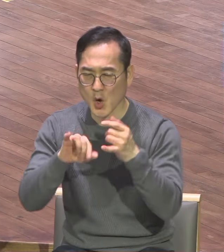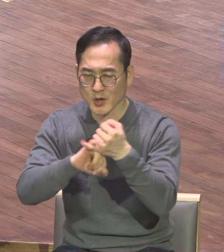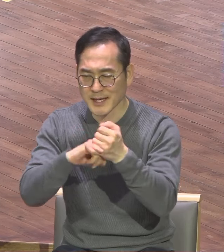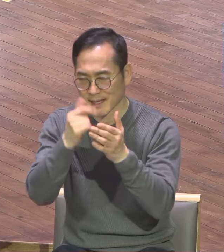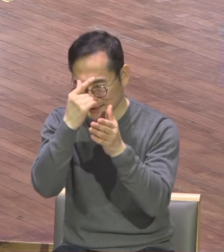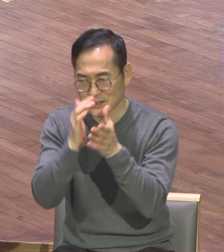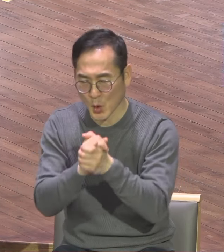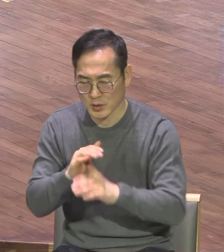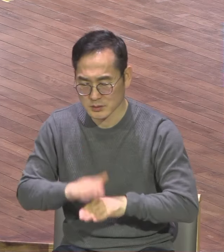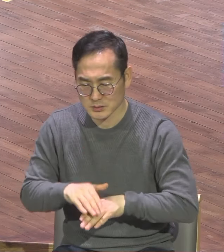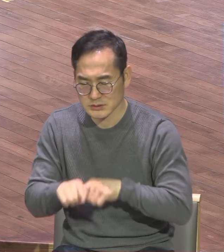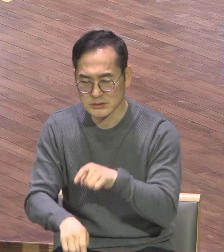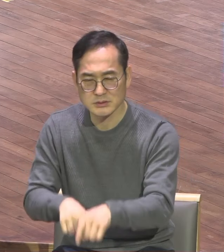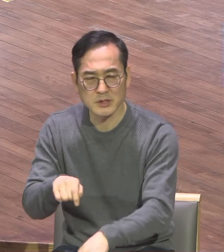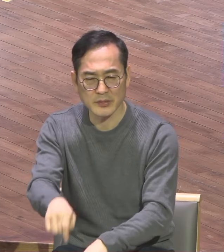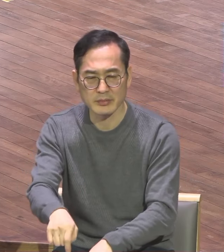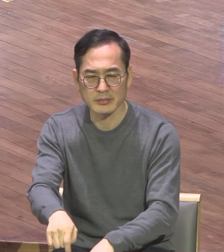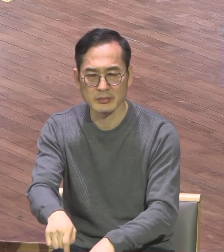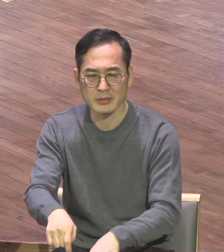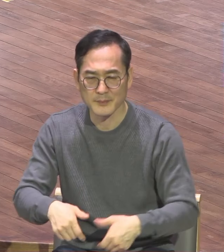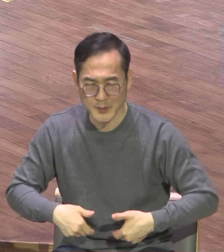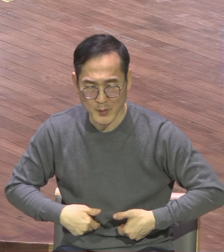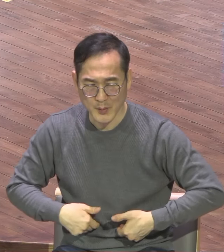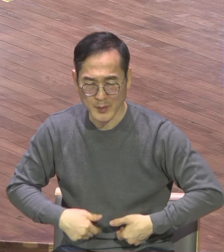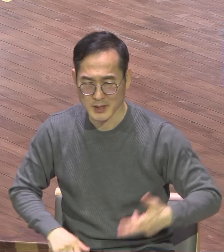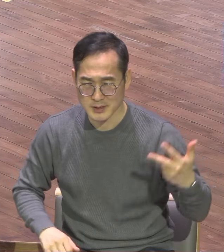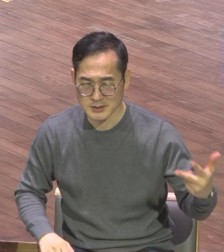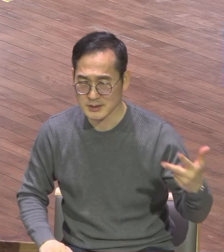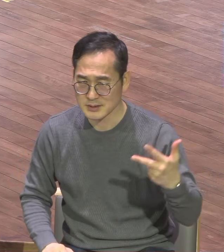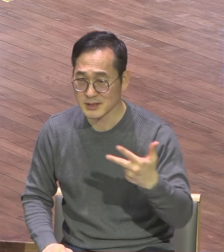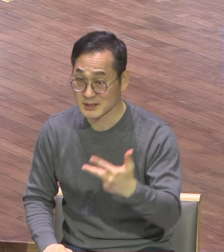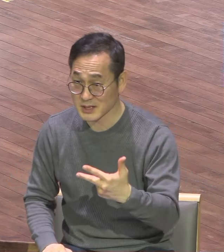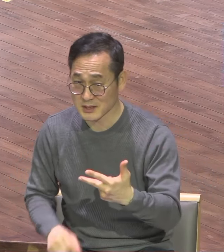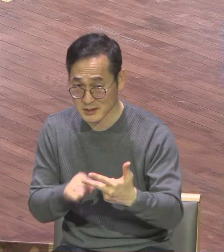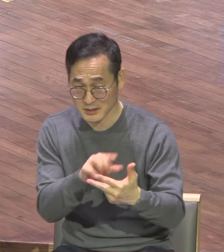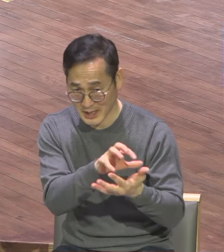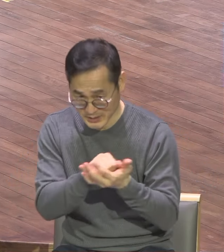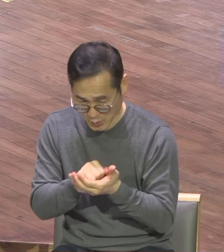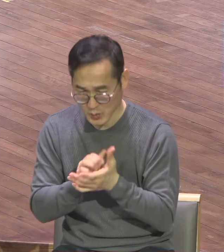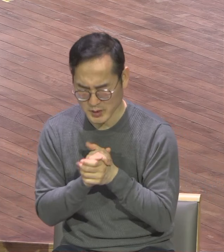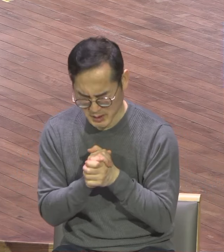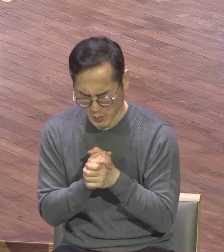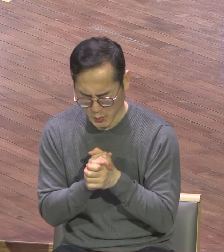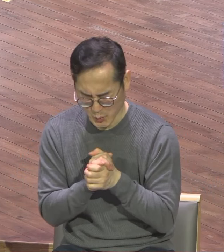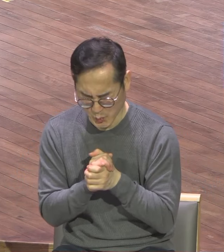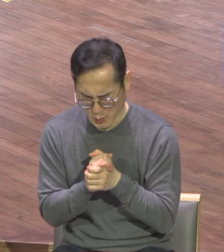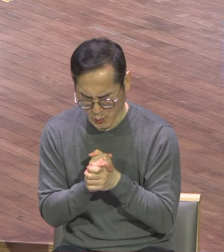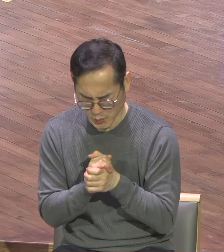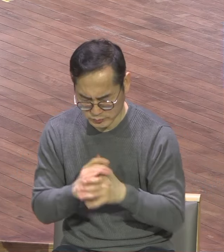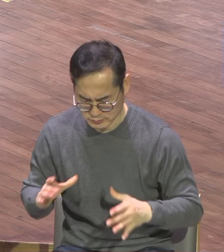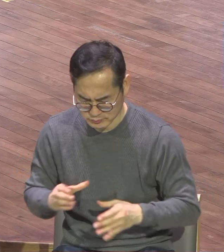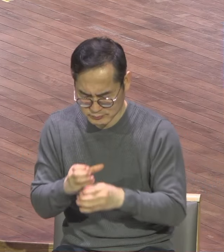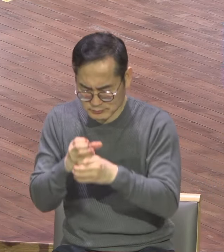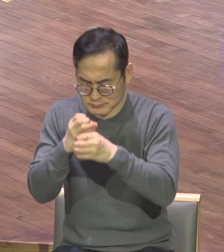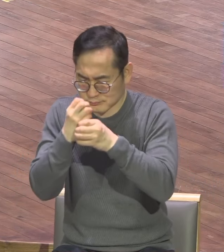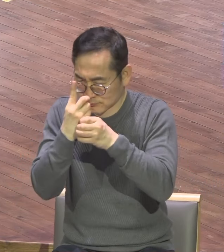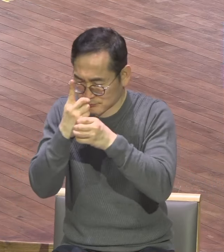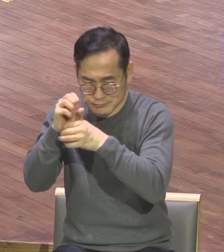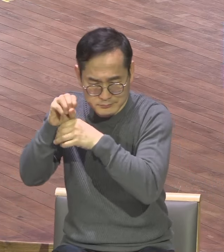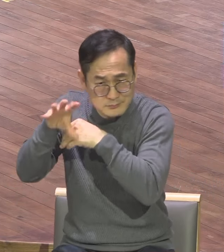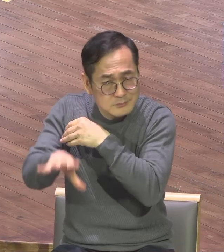하는 것입니다. 7망대 7여정 7이정표 이 언약을 붙잡고 기도 망대를 세울 때